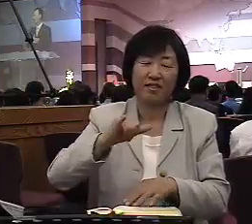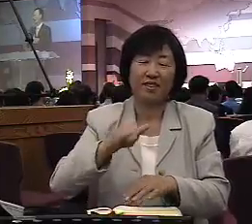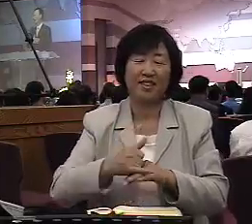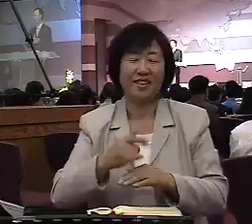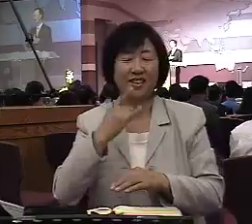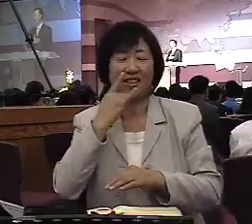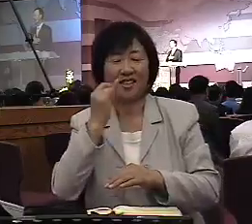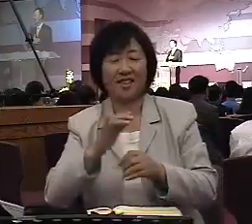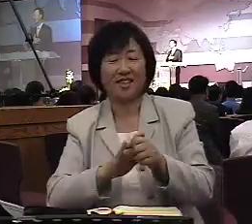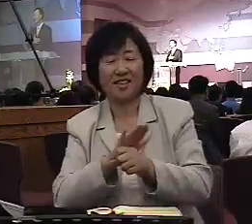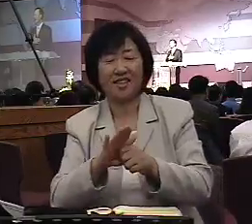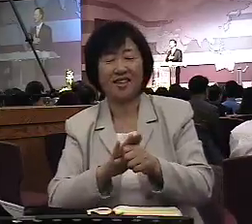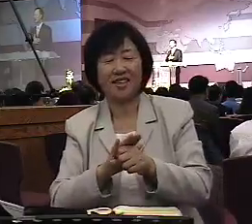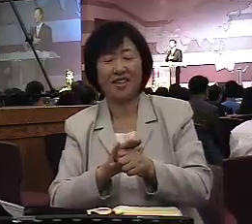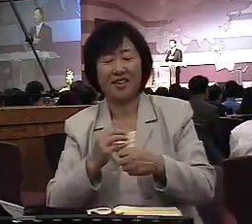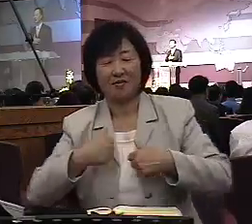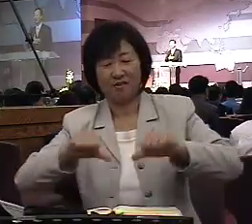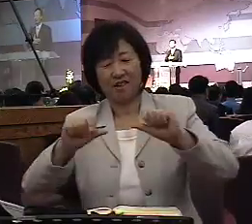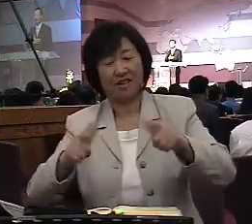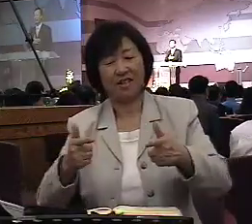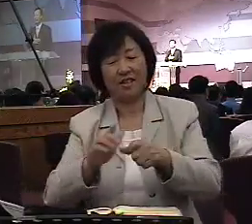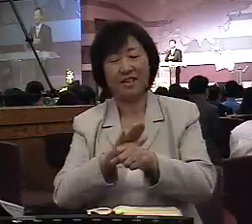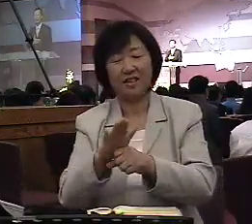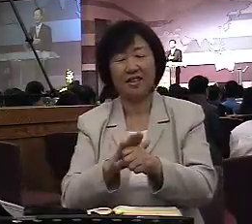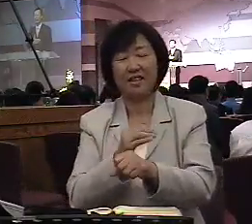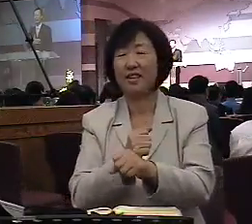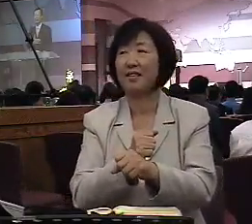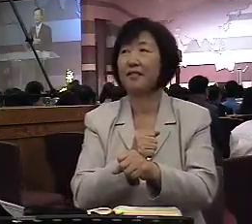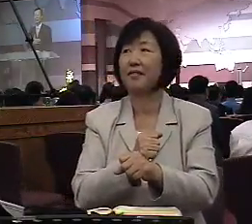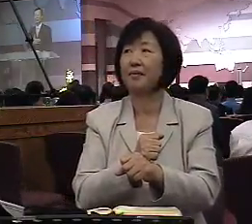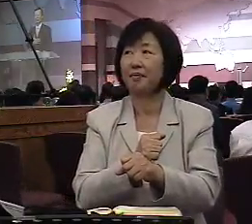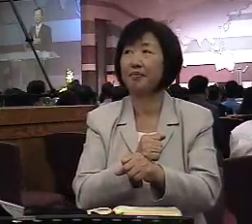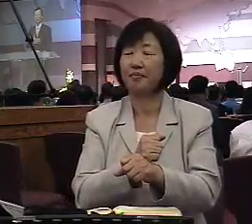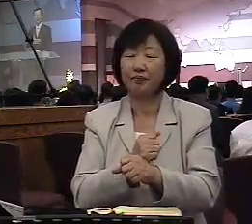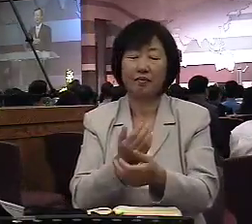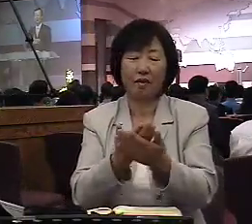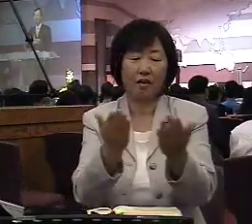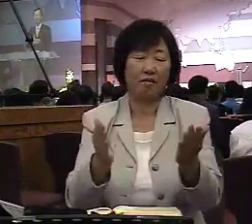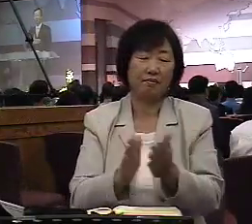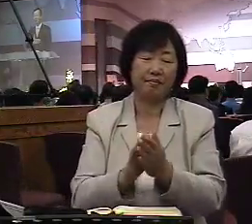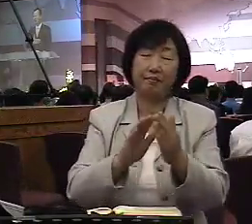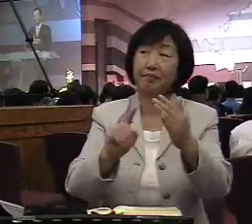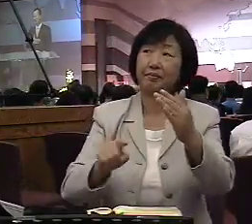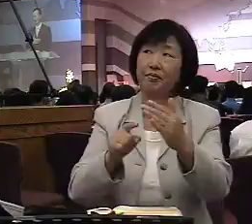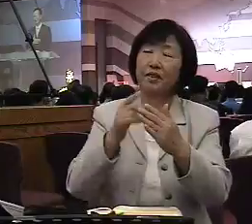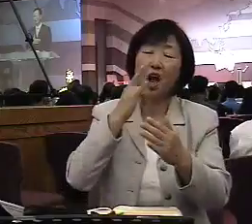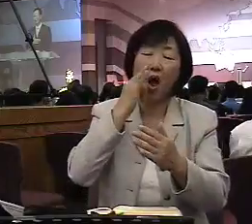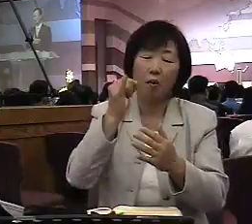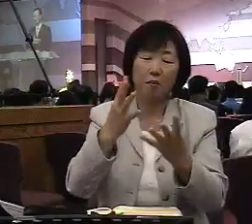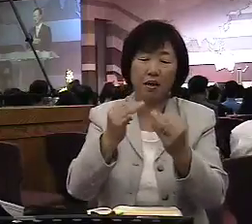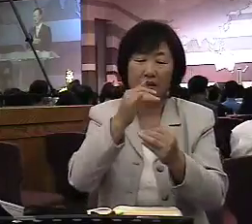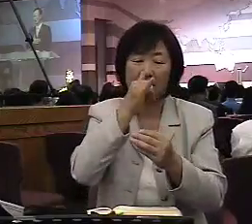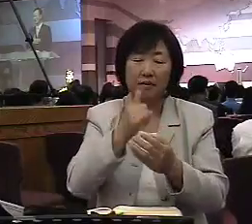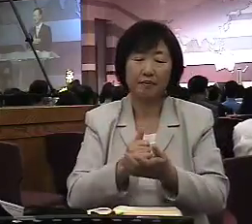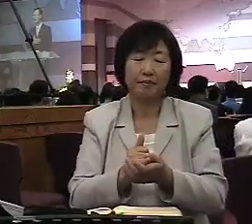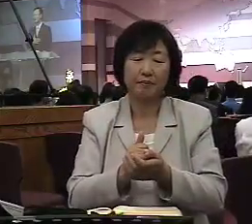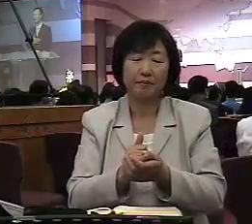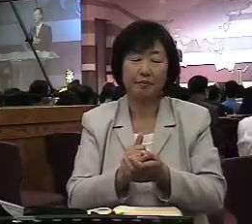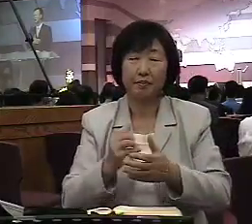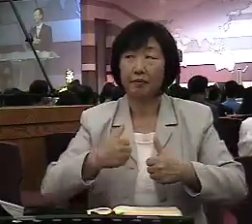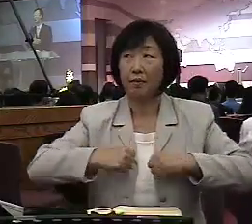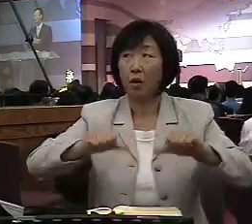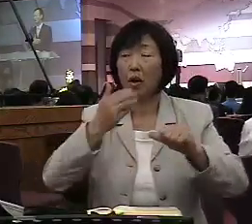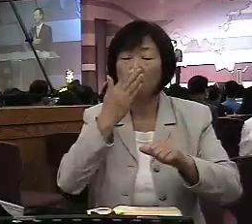사랑이 아닙니까? 포기하지 않는 사랑이 아닙니까? 여러분 우리 여러분 가운데도 그런 어머니들 많이 있죠.